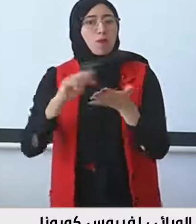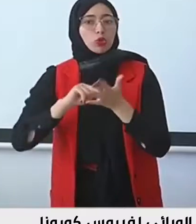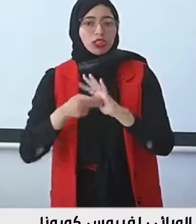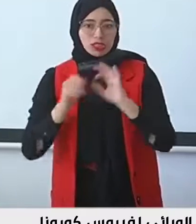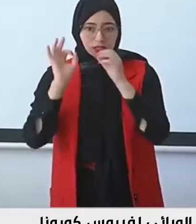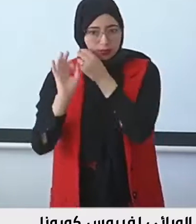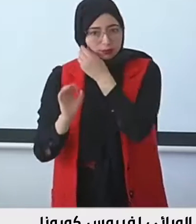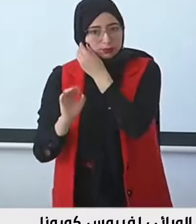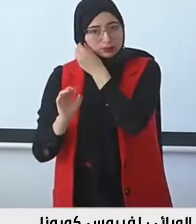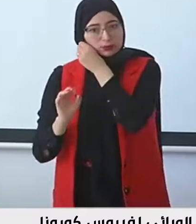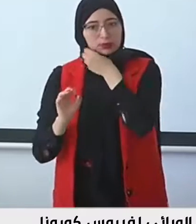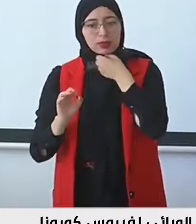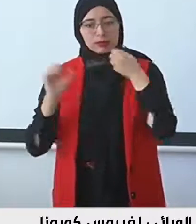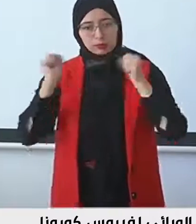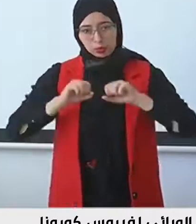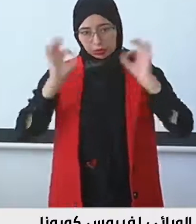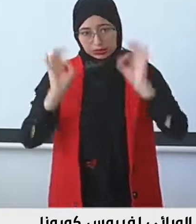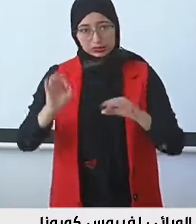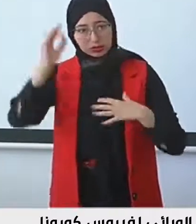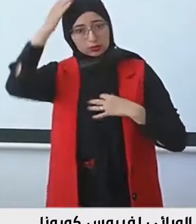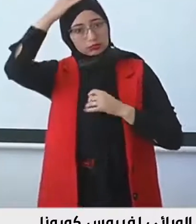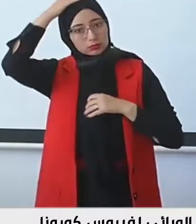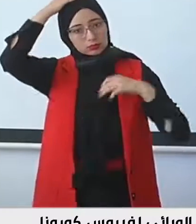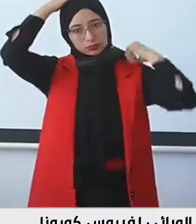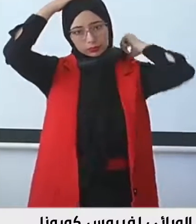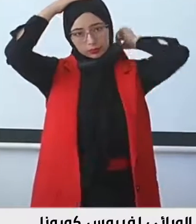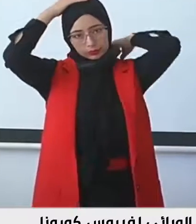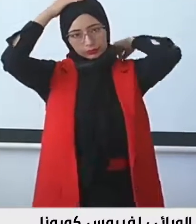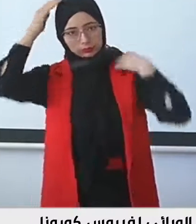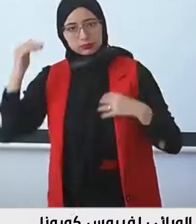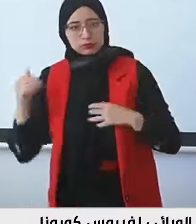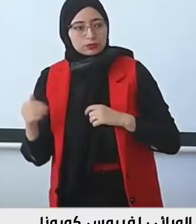يستعملوهم بطريقه صحيحه. بالنسبه